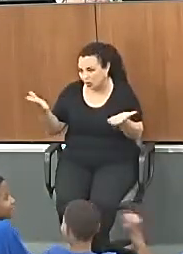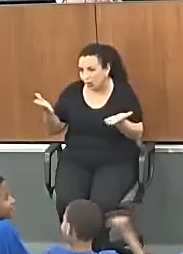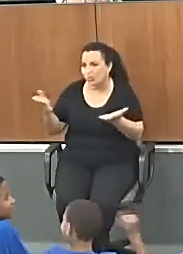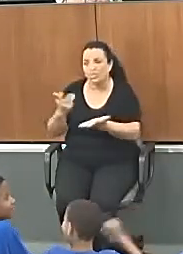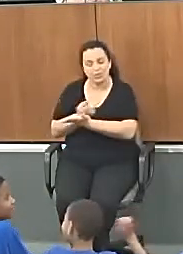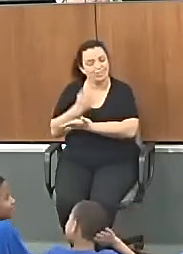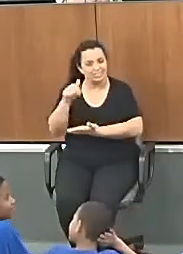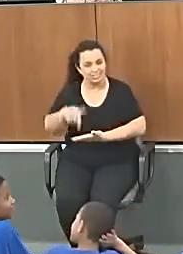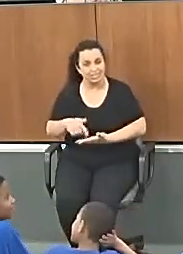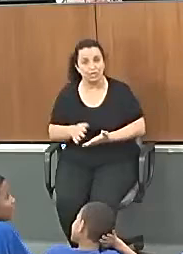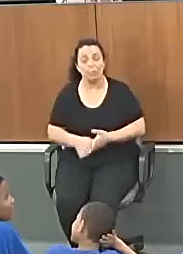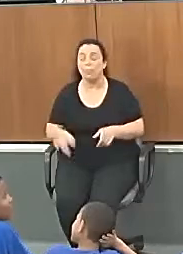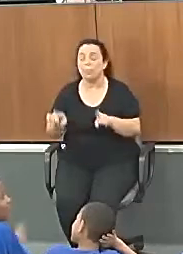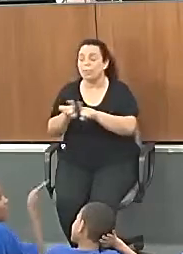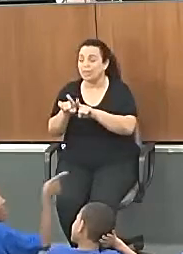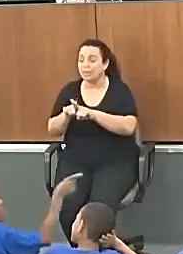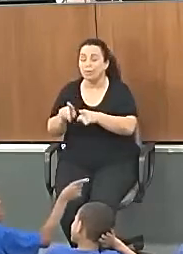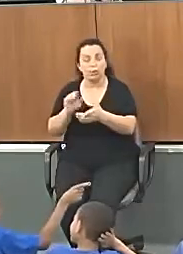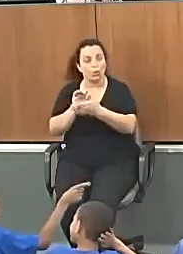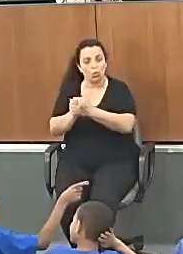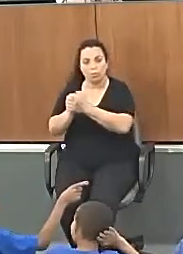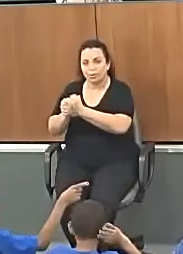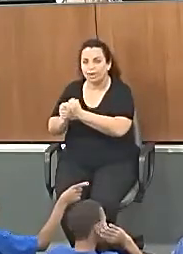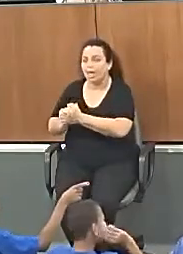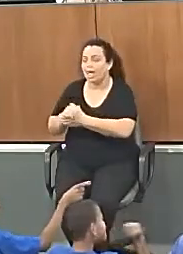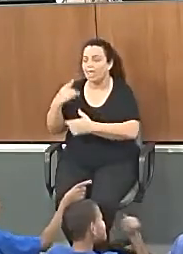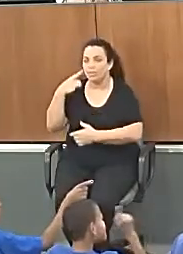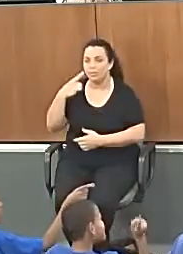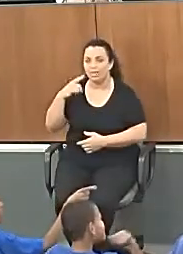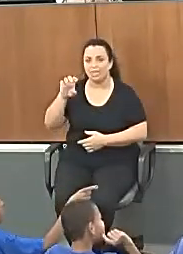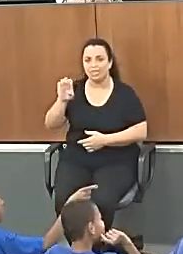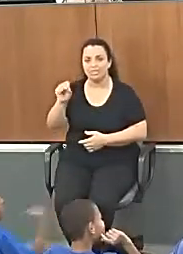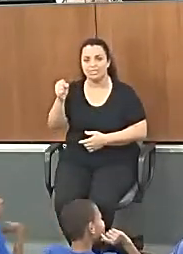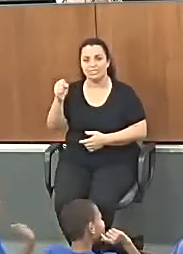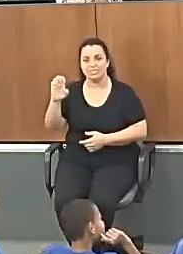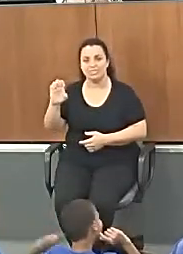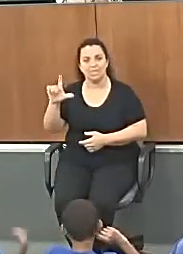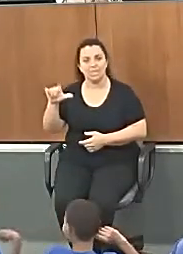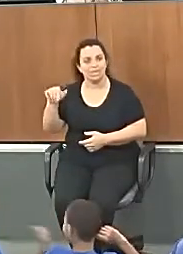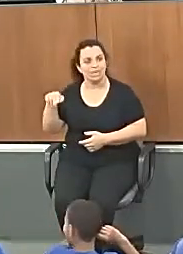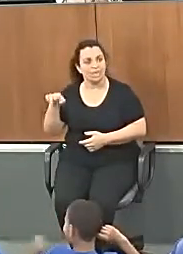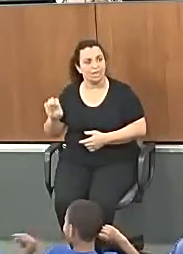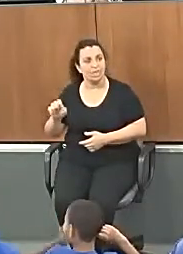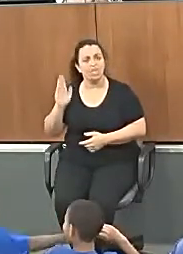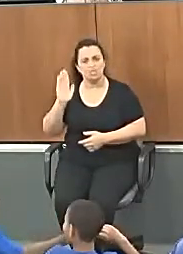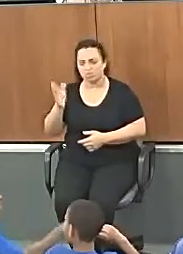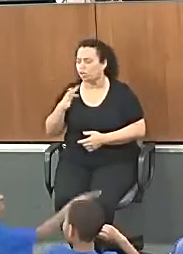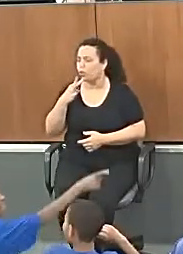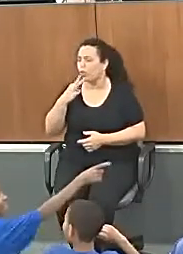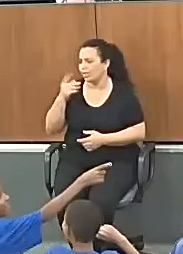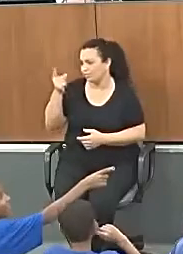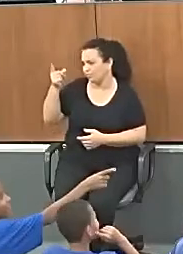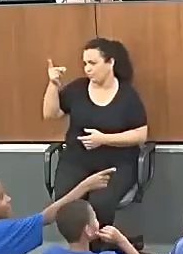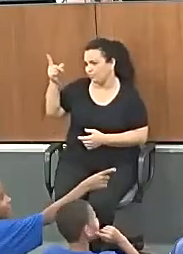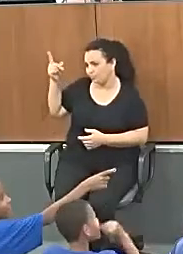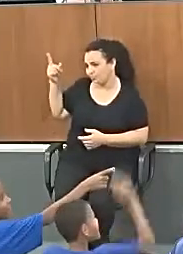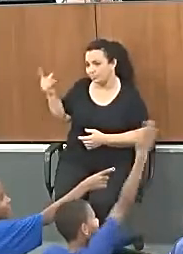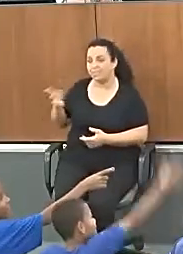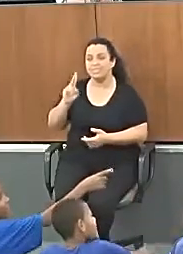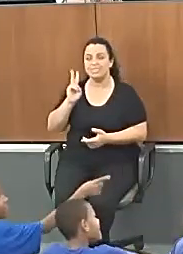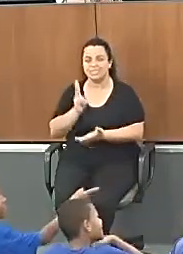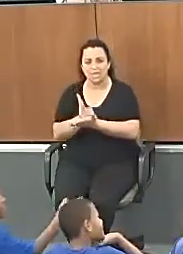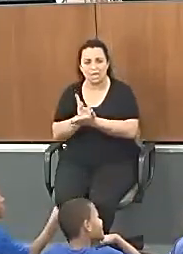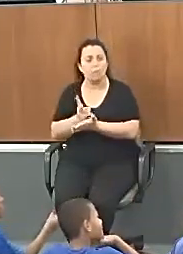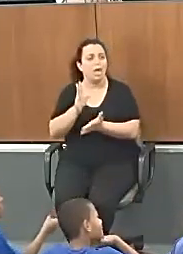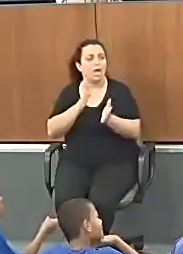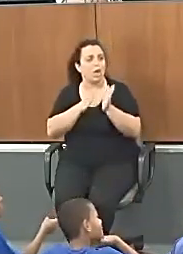há deputados eliseu laviola que presente né uma deputada que eu já conheço alguns o tempo sempre acompanhei o